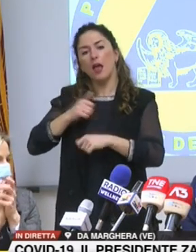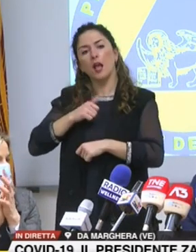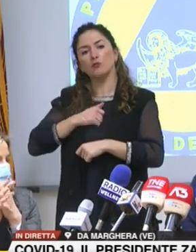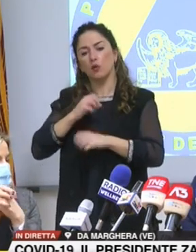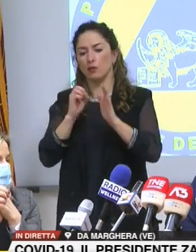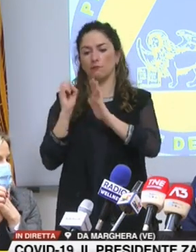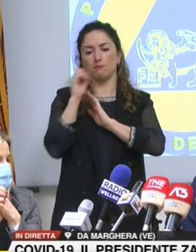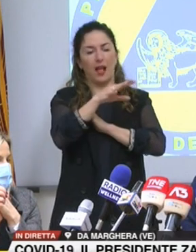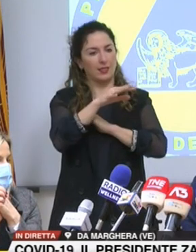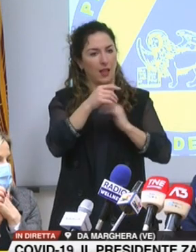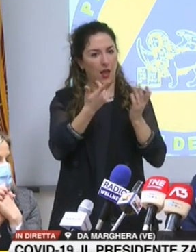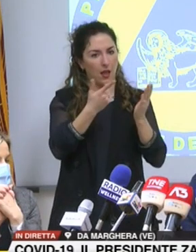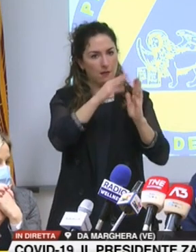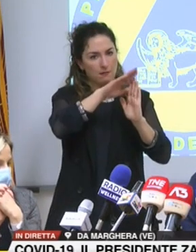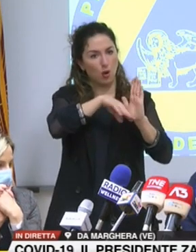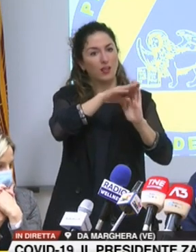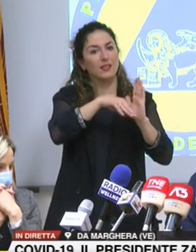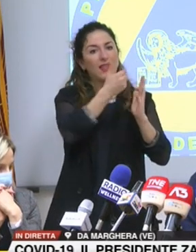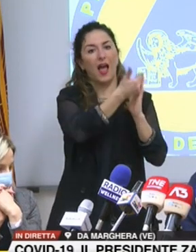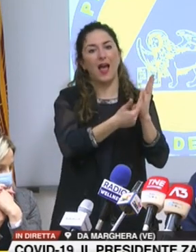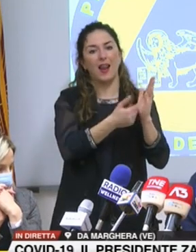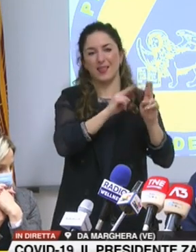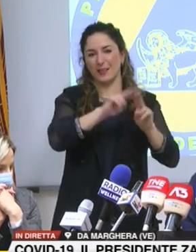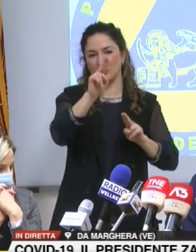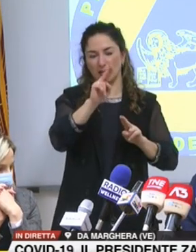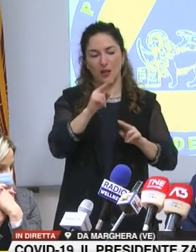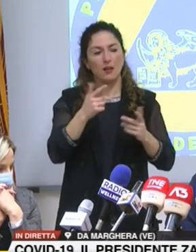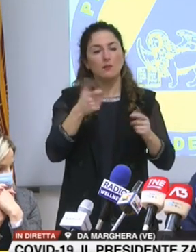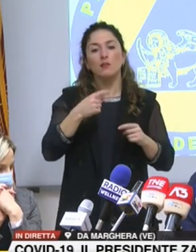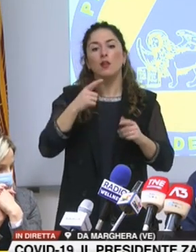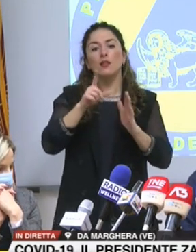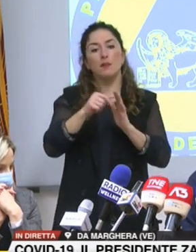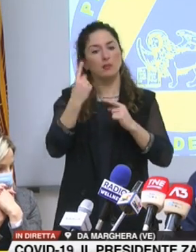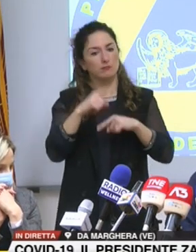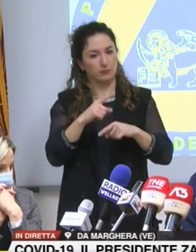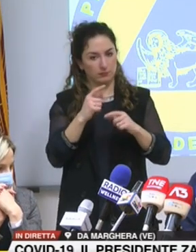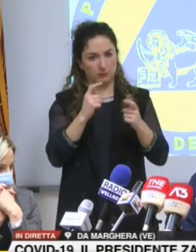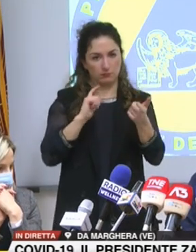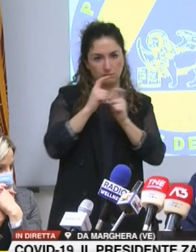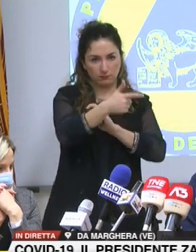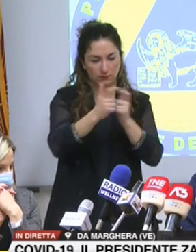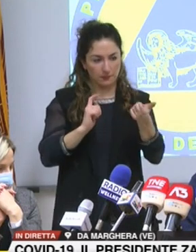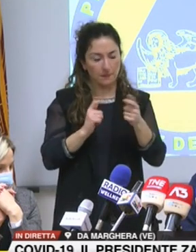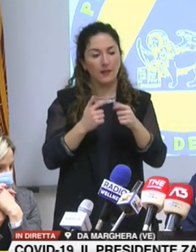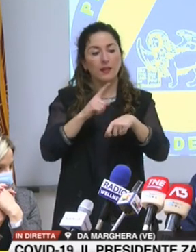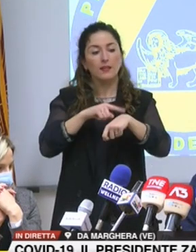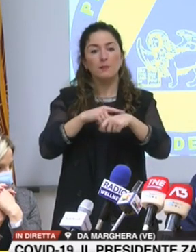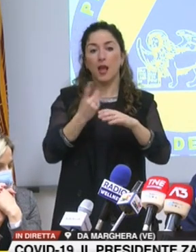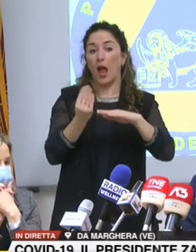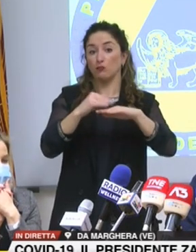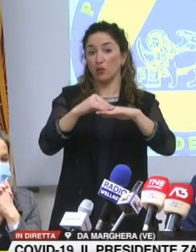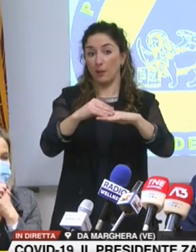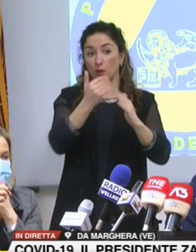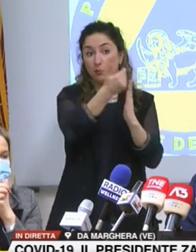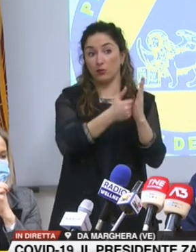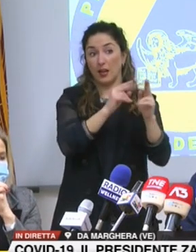nazionale. Perché dico questo? Perché questi sono i tempi con cui noi trasmettiamo. I tempi di aggiornamento del portale nazionale non sono